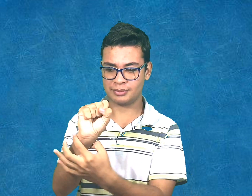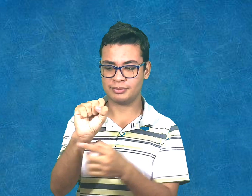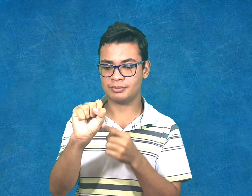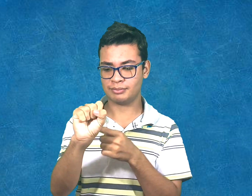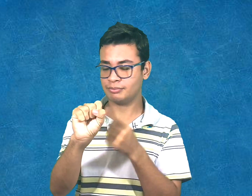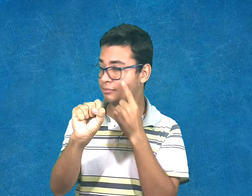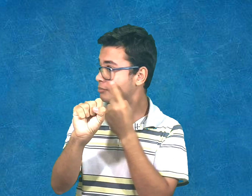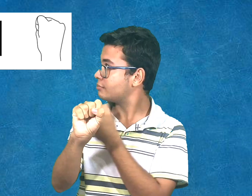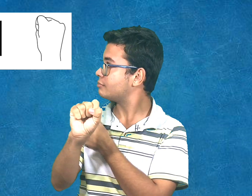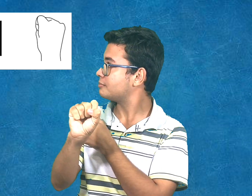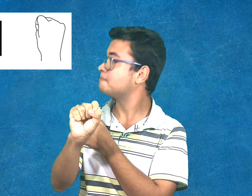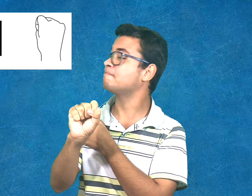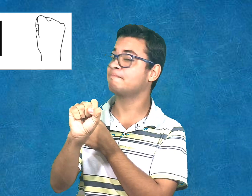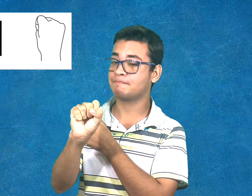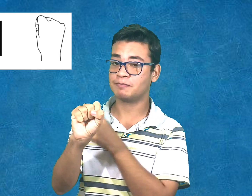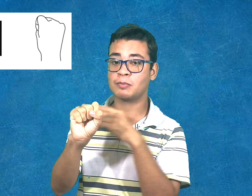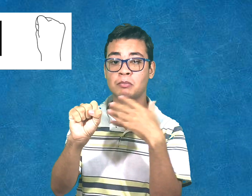forma também e assim.